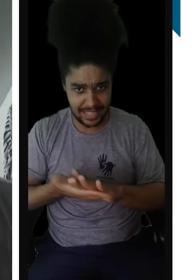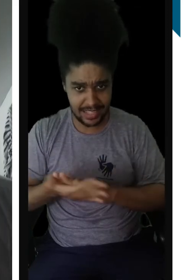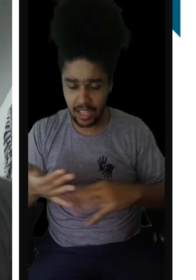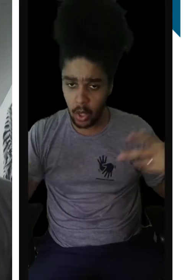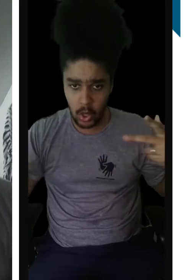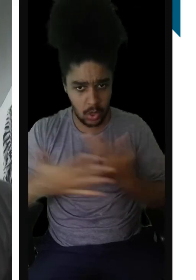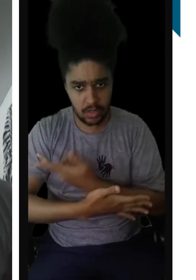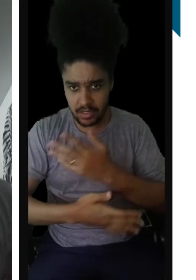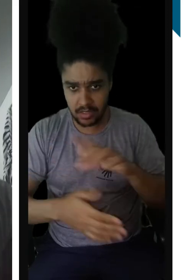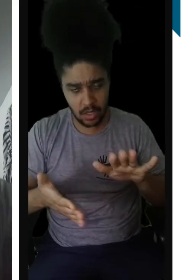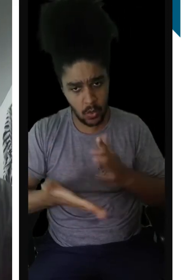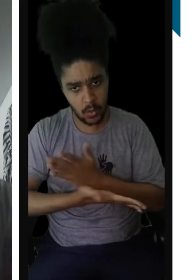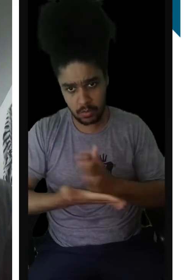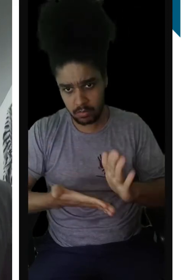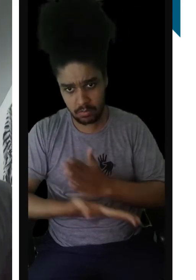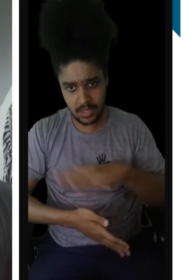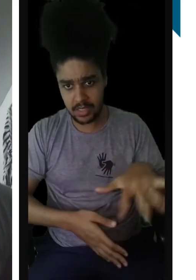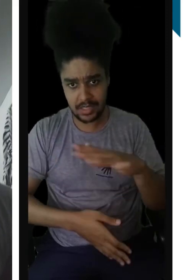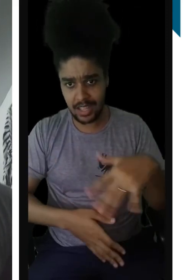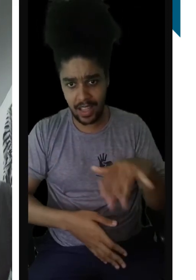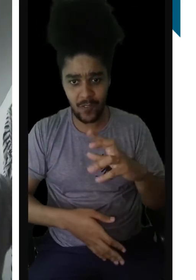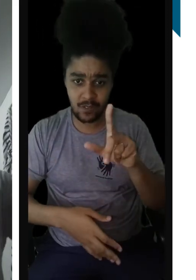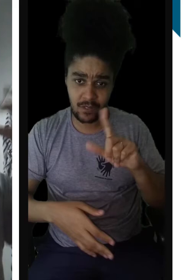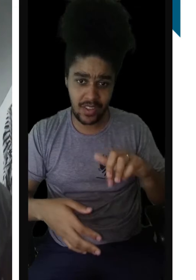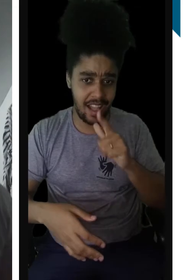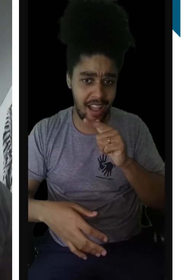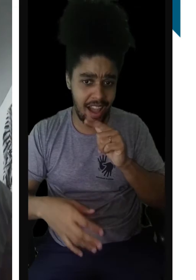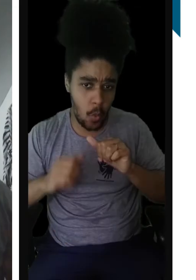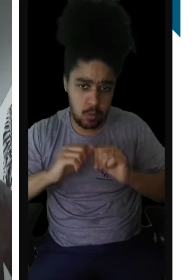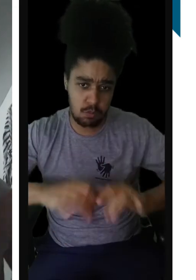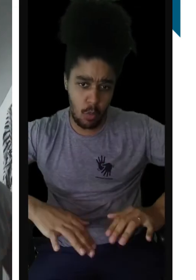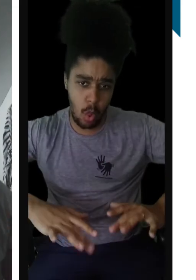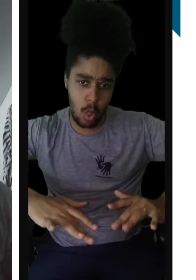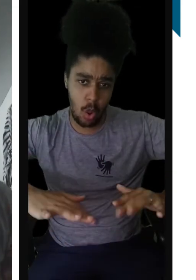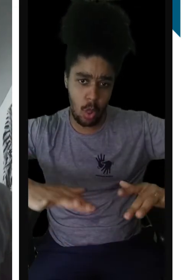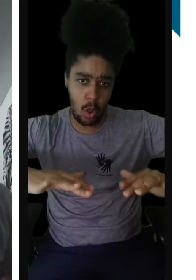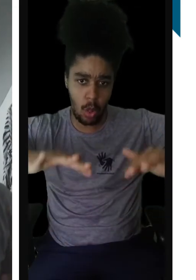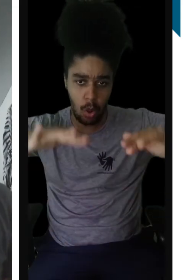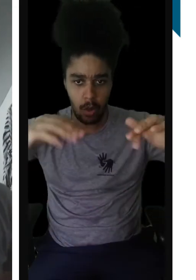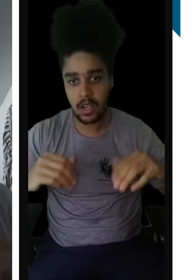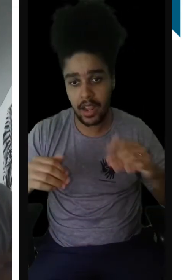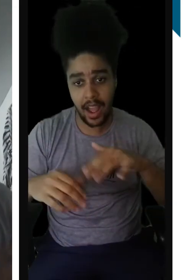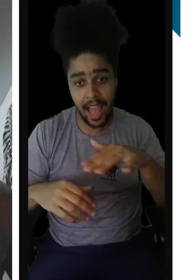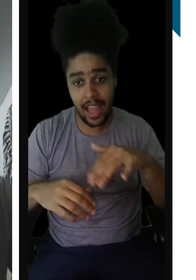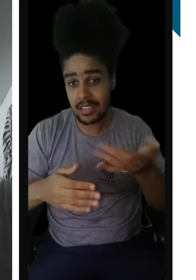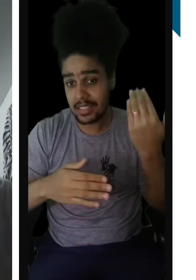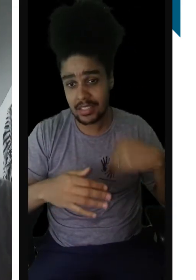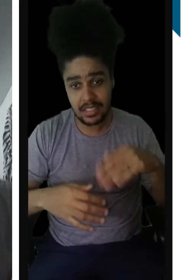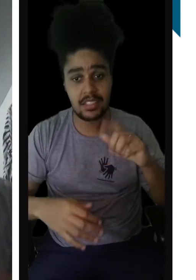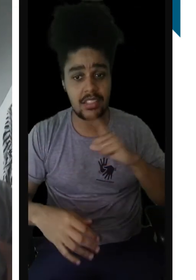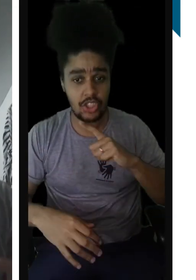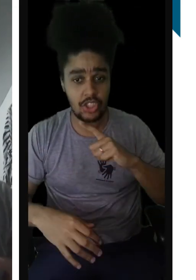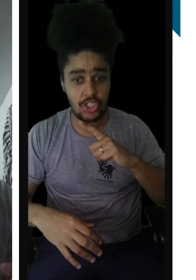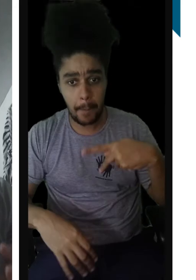bueiros, determinadas áreas urbanas vão alagar, porque antes de ser urbanizado eram áreas de